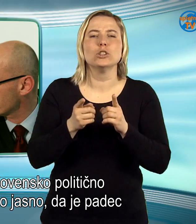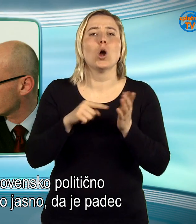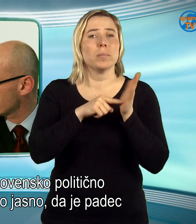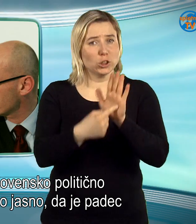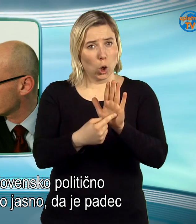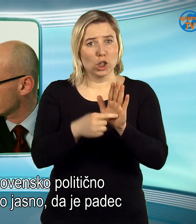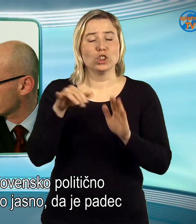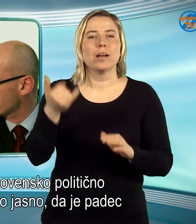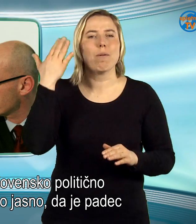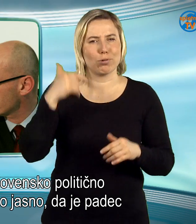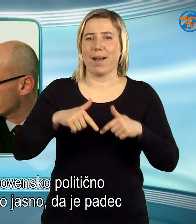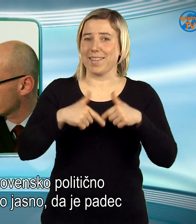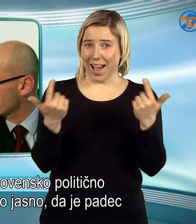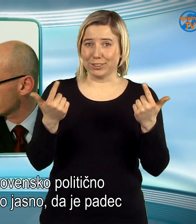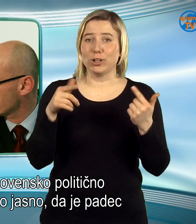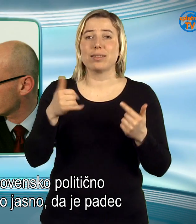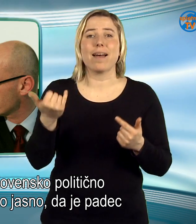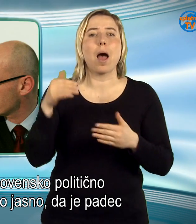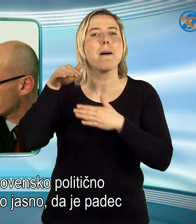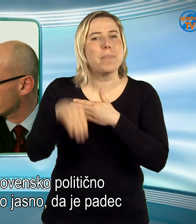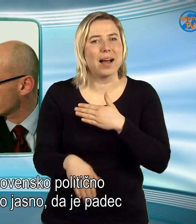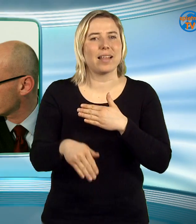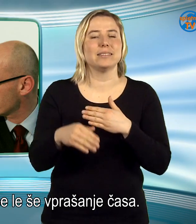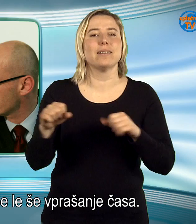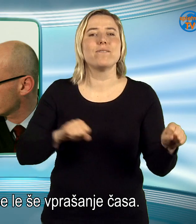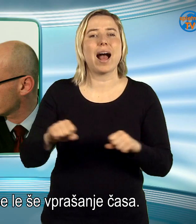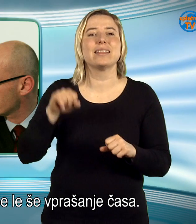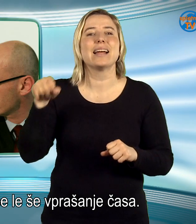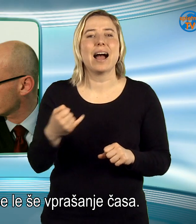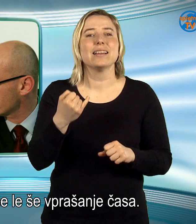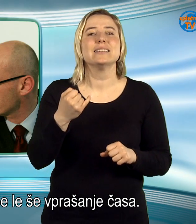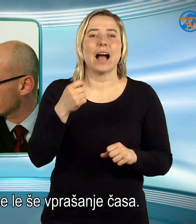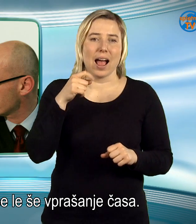bilo jasno, da je padec vlade Janeza Janše le še vprašanje časa.